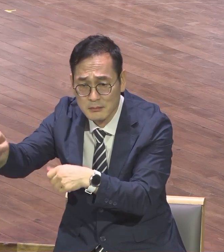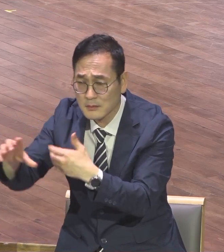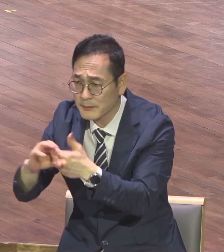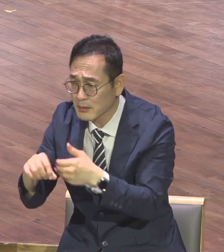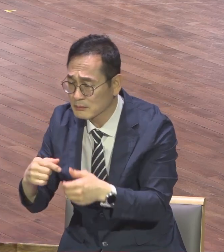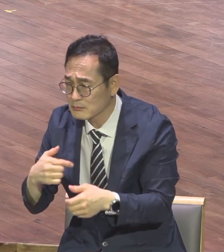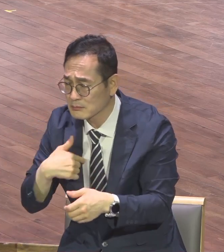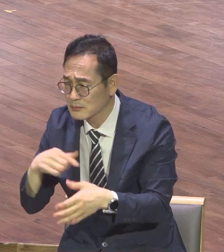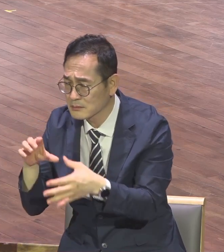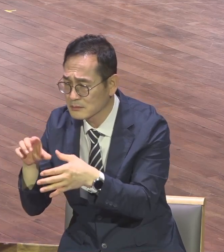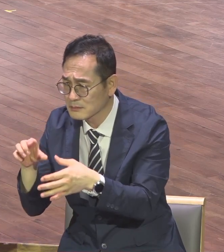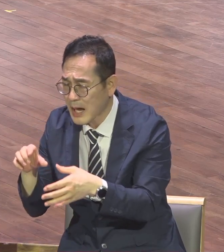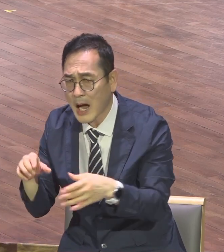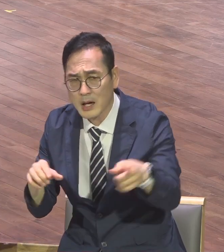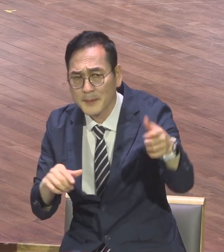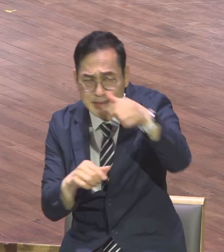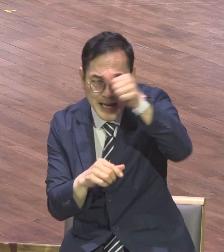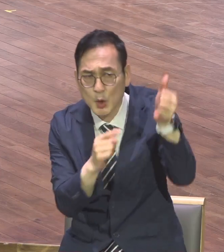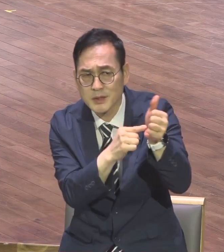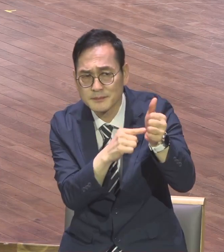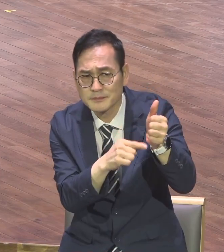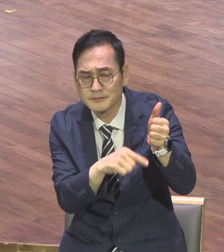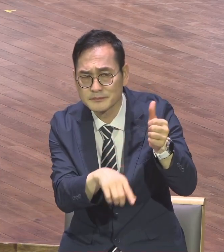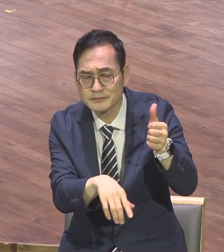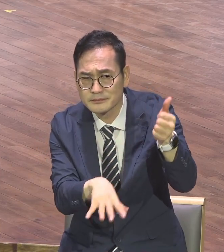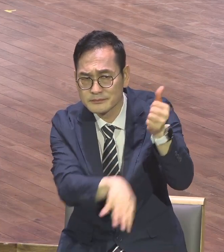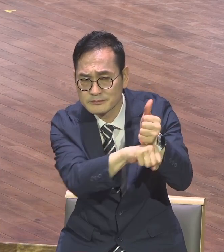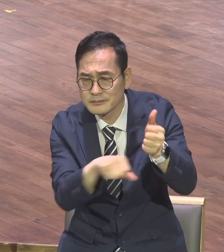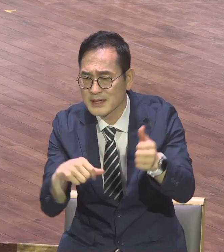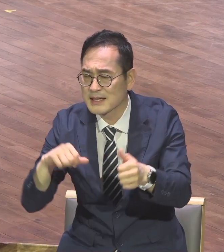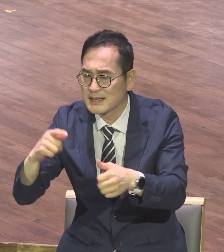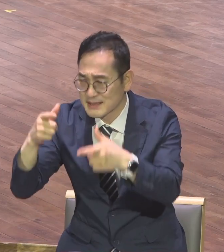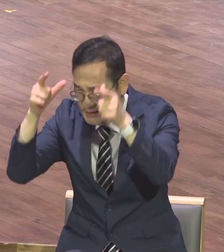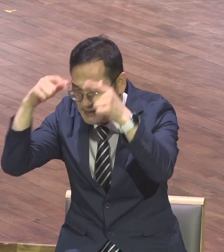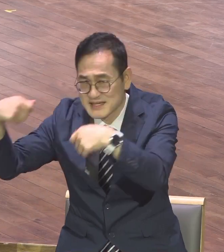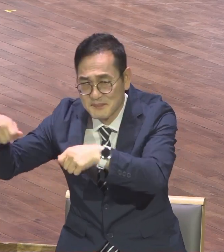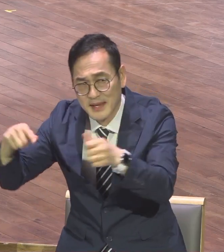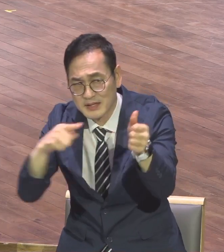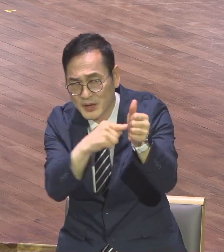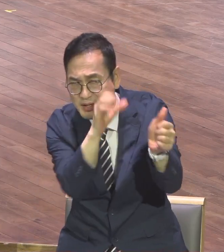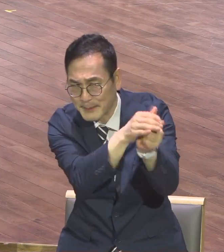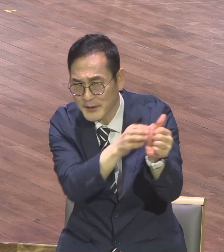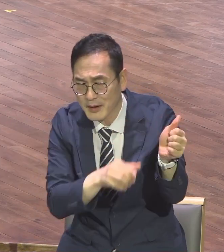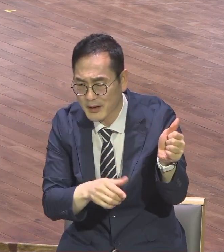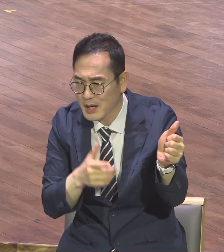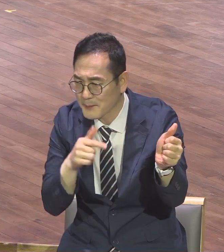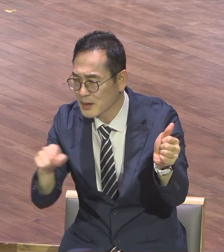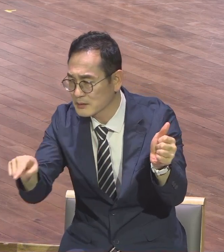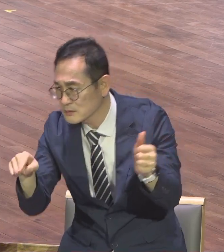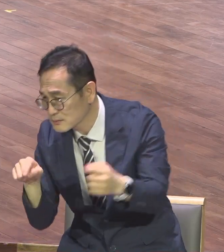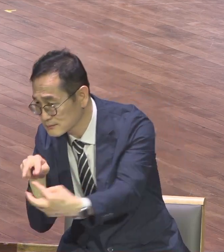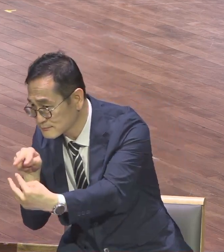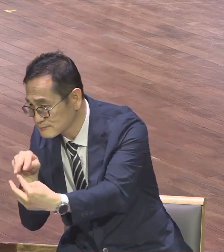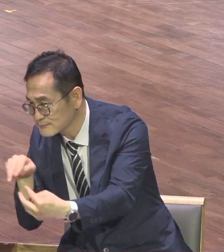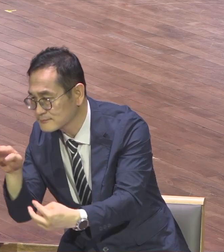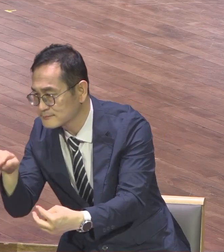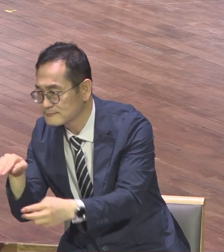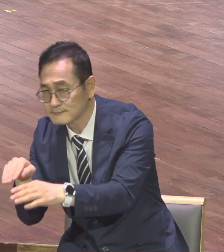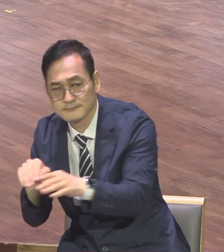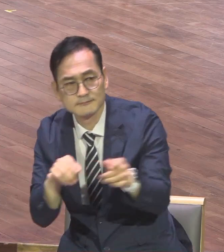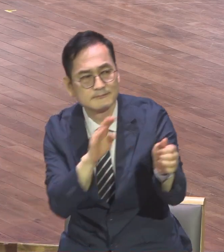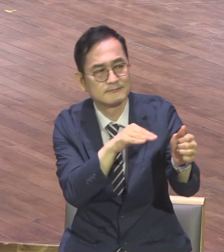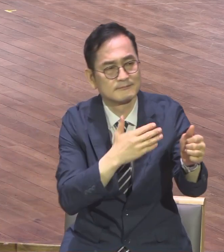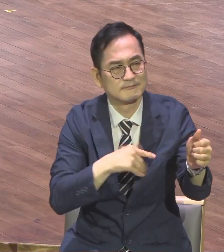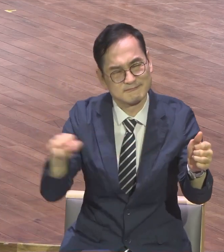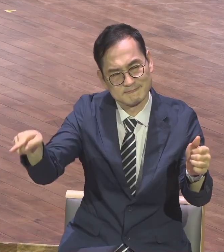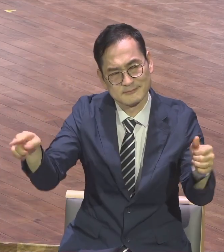있는 연결 좀 하면 좋겠다. 여러분 보세요. 진짜 영혼 사랑하는 사람들은요, 이거 지금 하고 있어요. 어떻게 하든지 복음